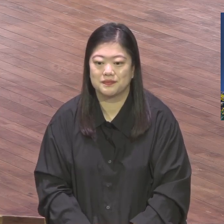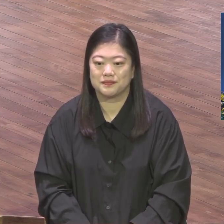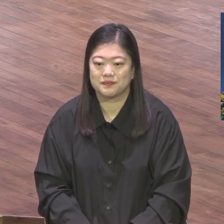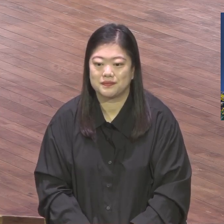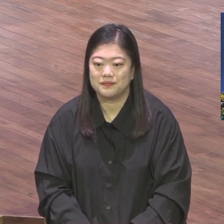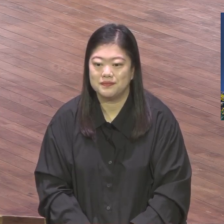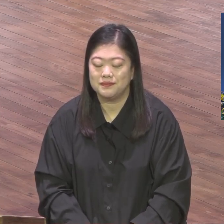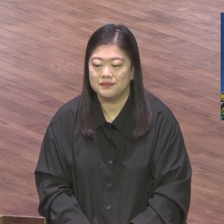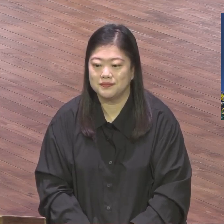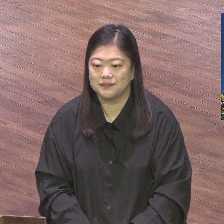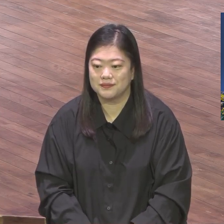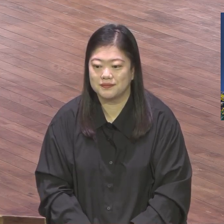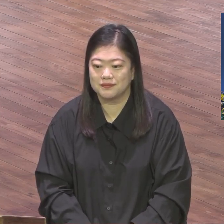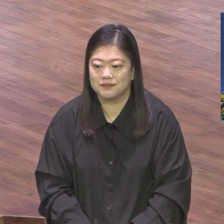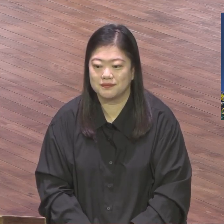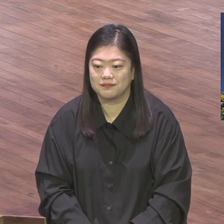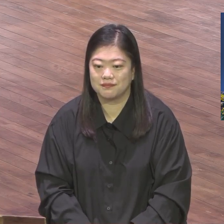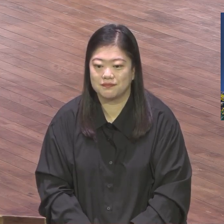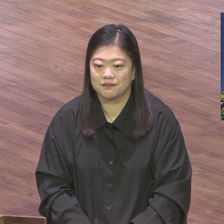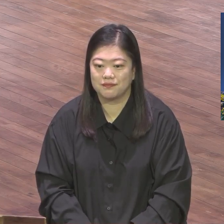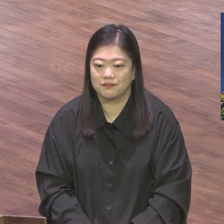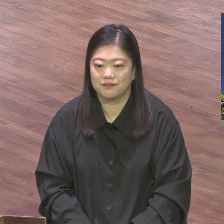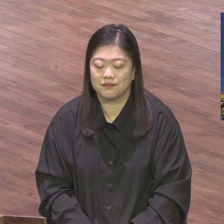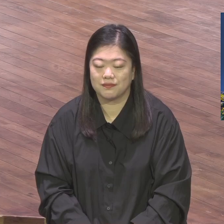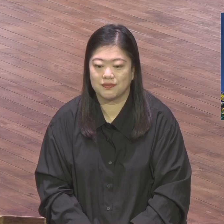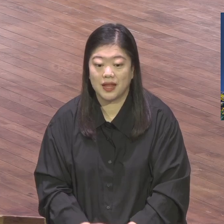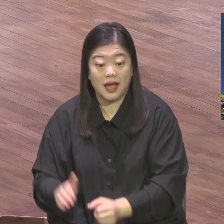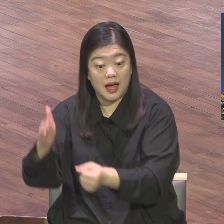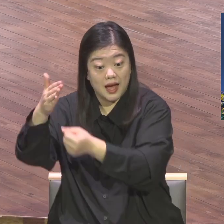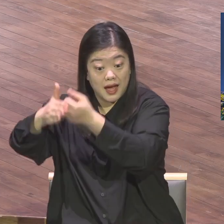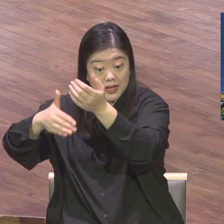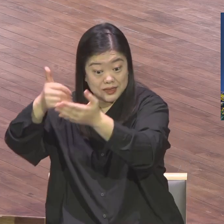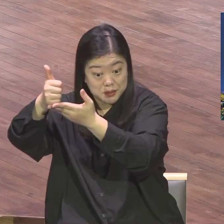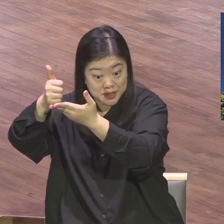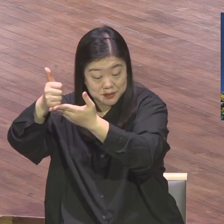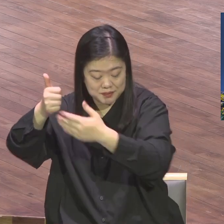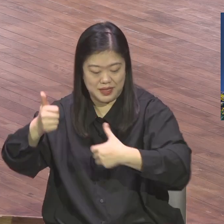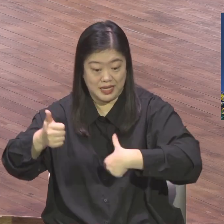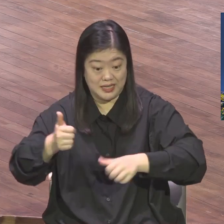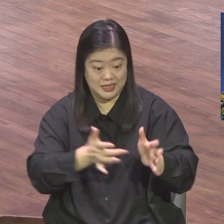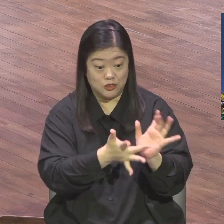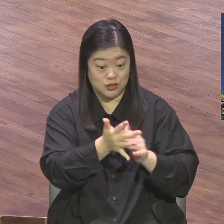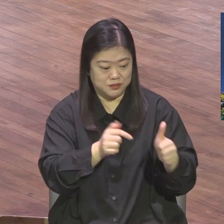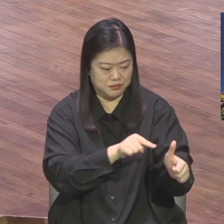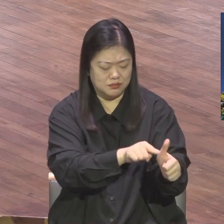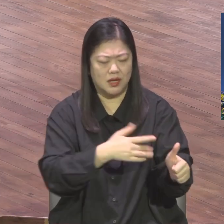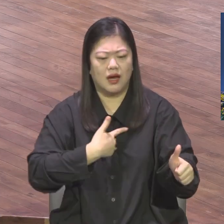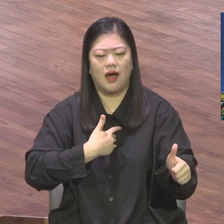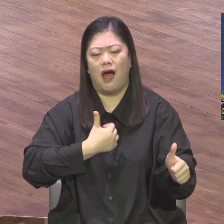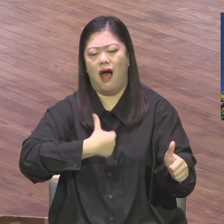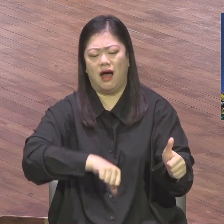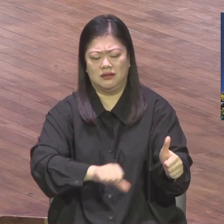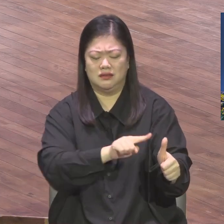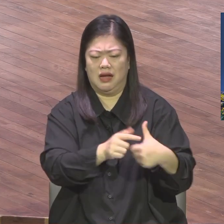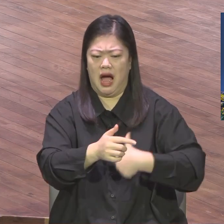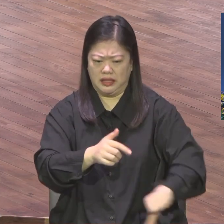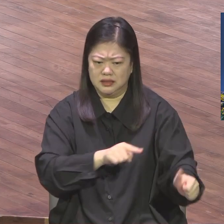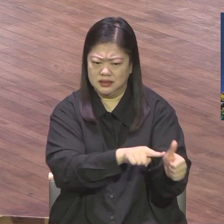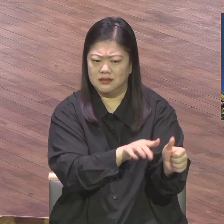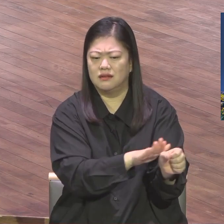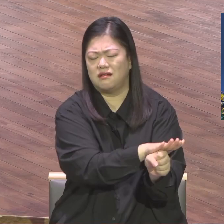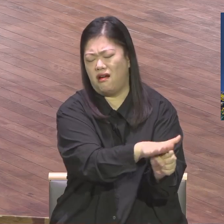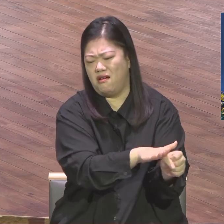무엇보다도 우리는요 하나님께서 예수님을 향해 말씀하신 너는 내 사랑하는 아들이라 내가 너를